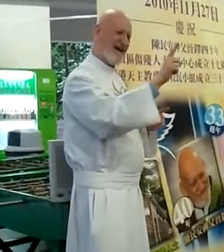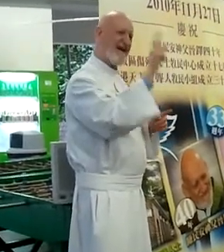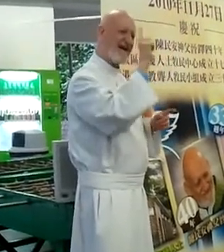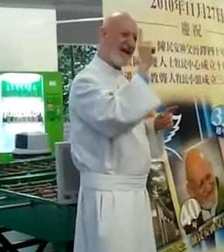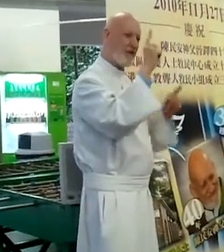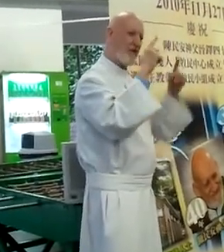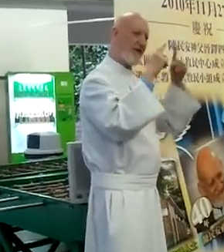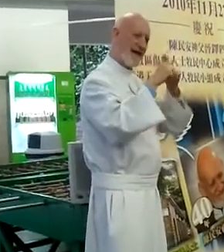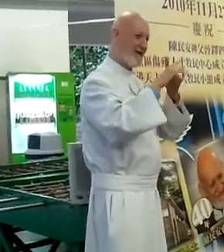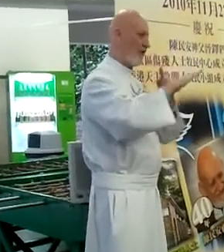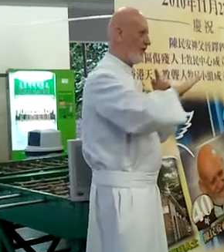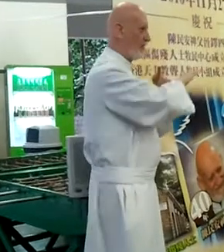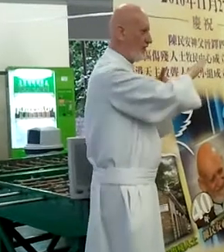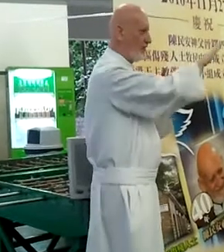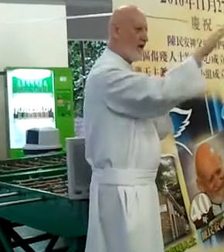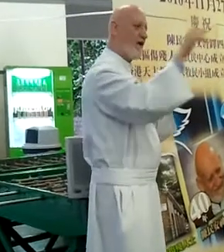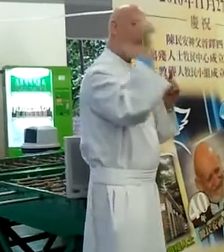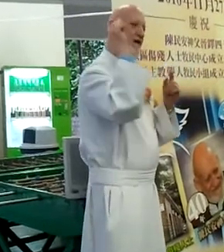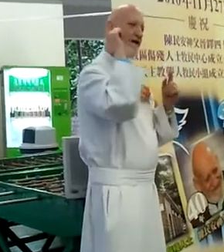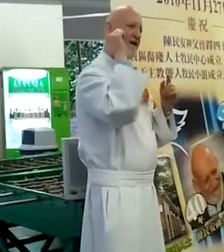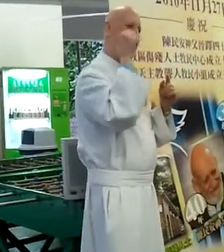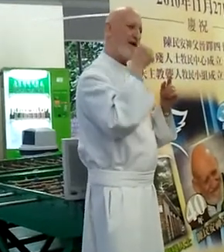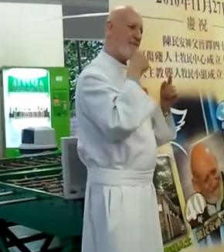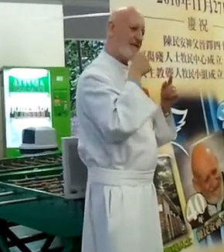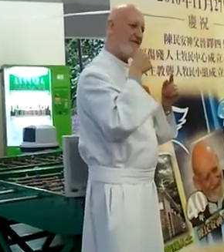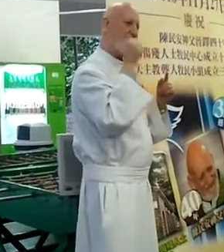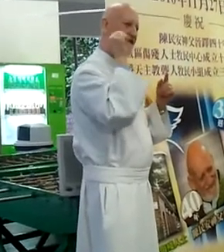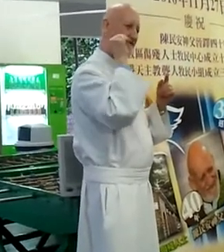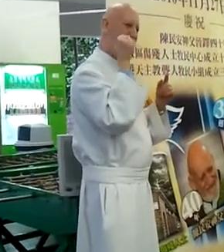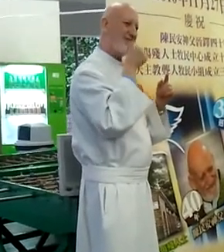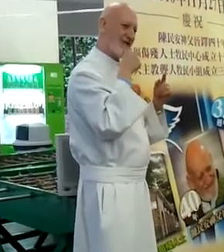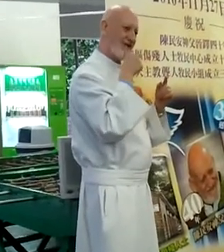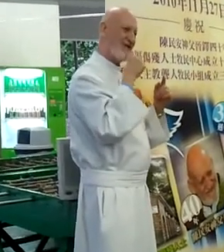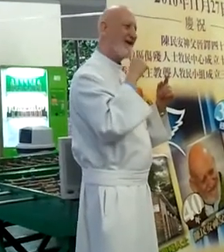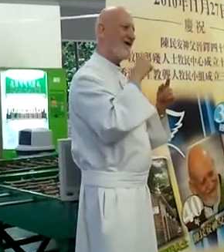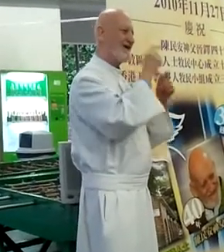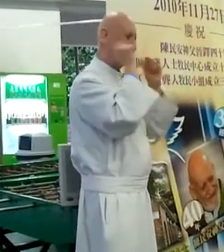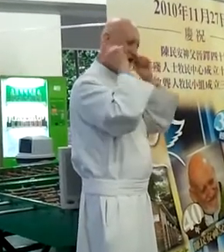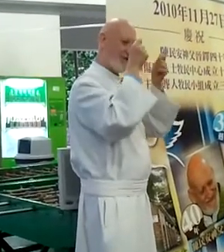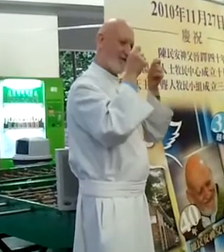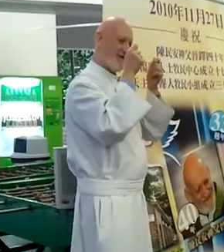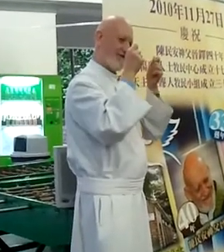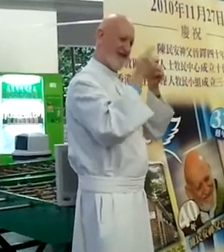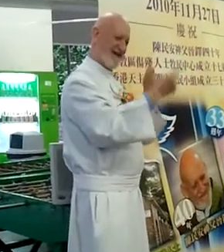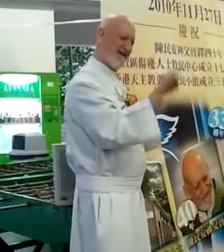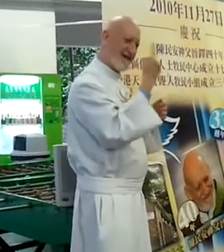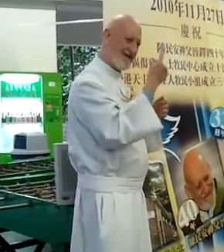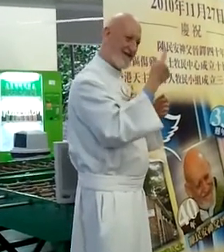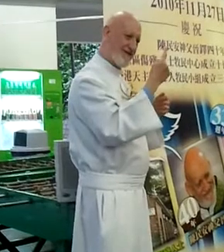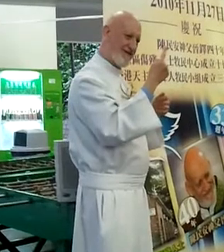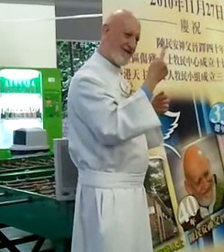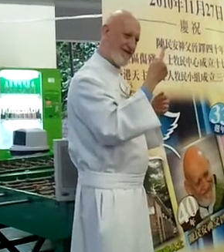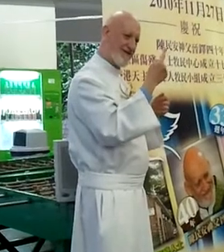係好多困難嘅。咁啲其他嘅修士咧都話：我哋全部健聽嘅喎，咁你一個聾